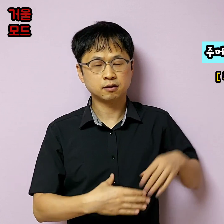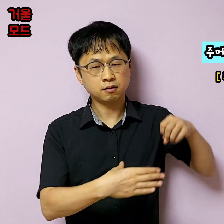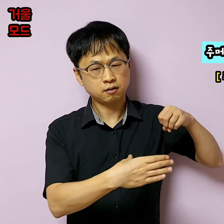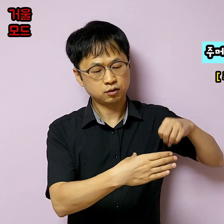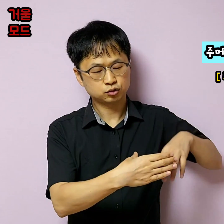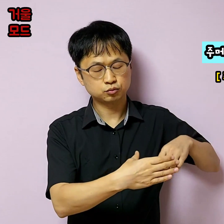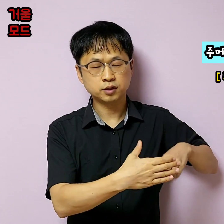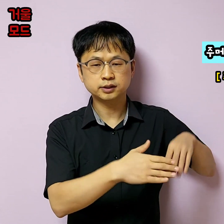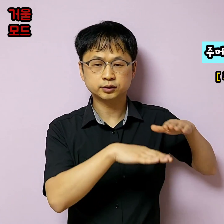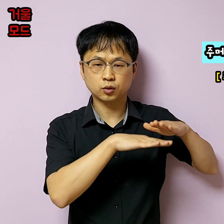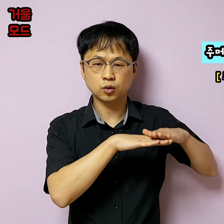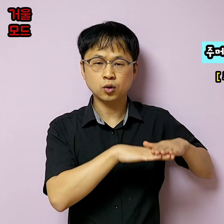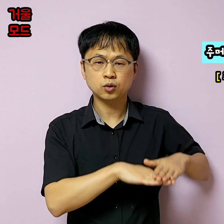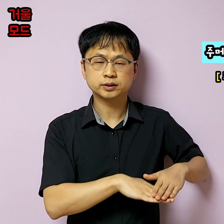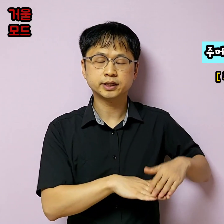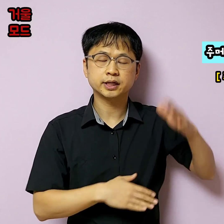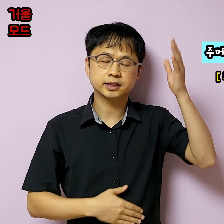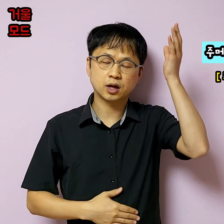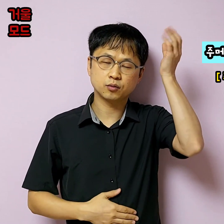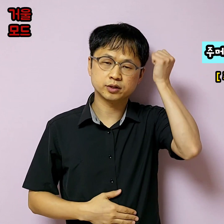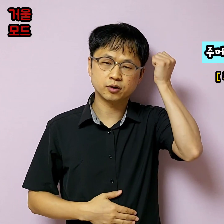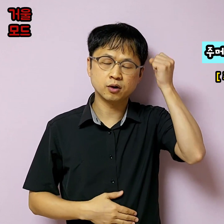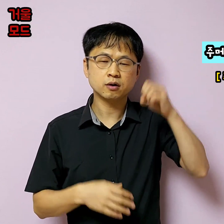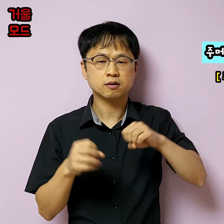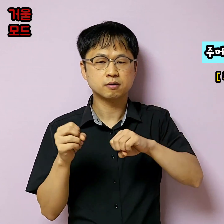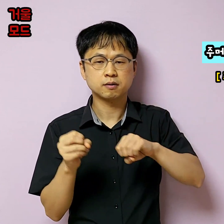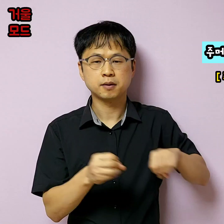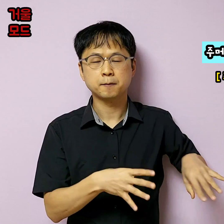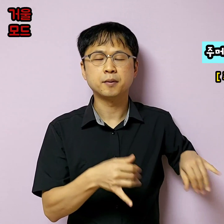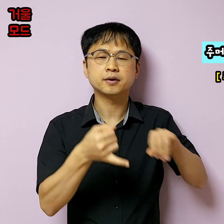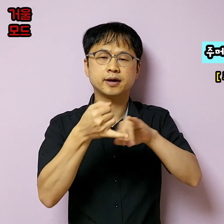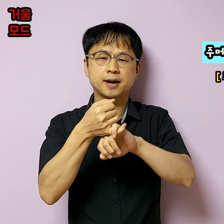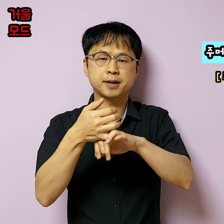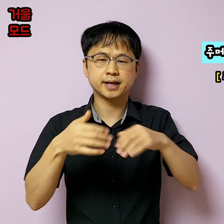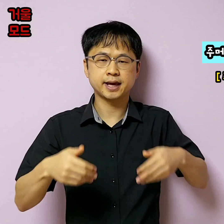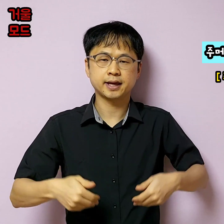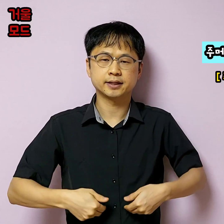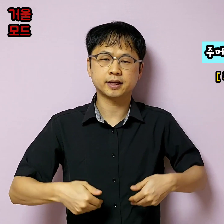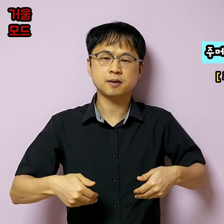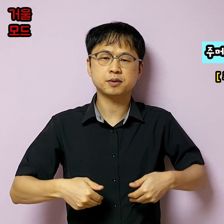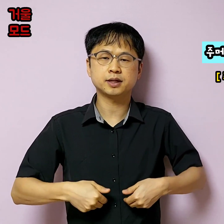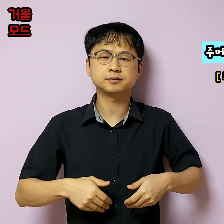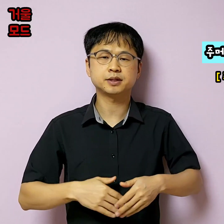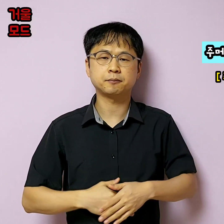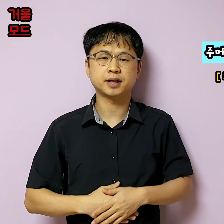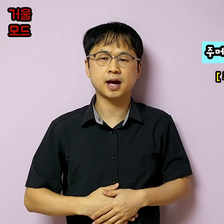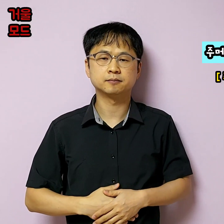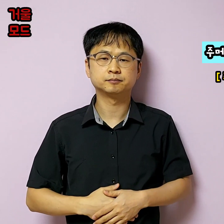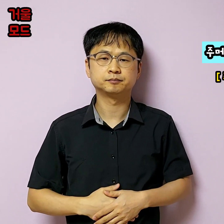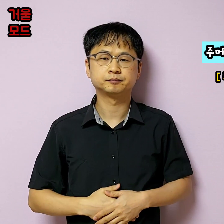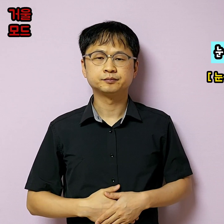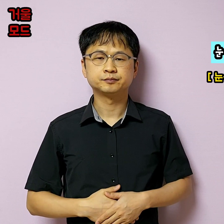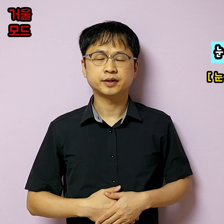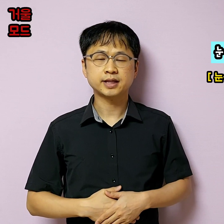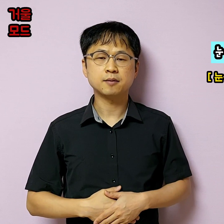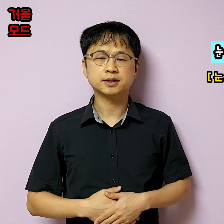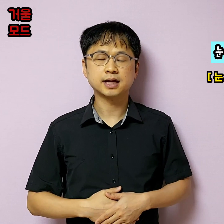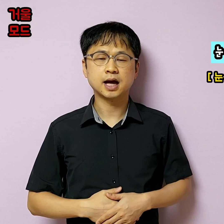그래서 주머니 속 챙겨 나온 기억 버려야만 해. 이렇게 표현하시면 됩니다. 네, 다음 가사.